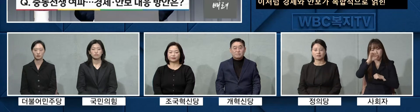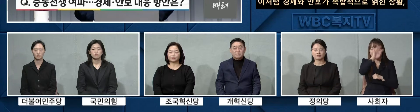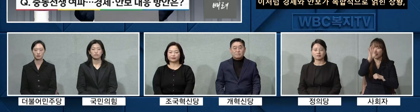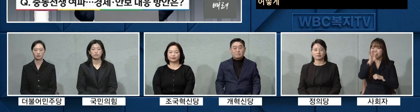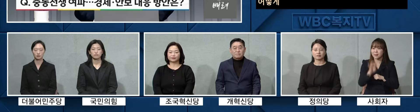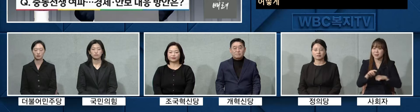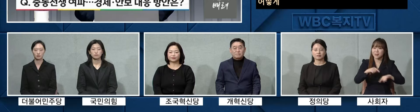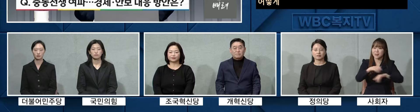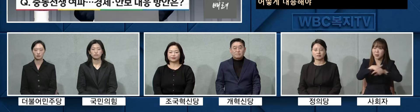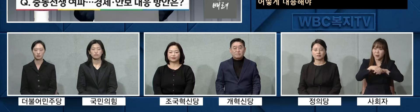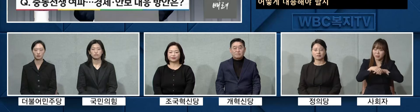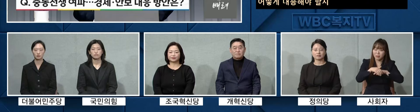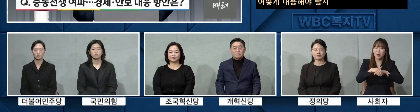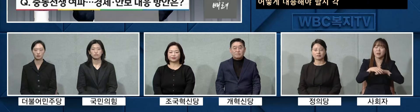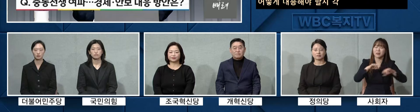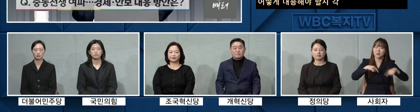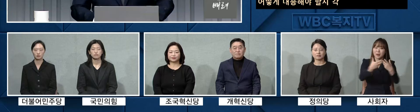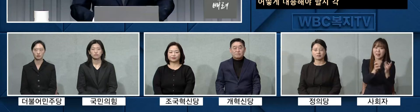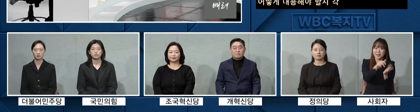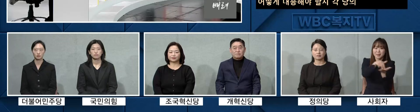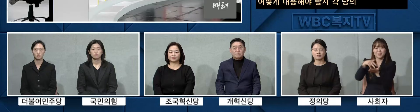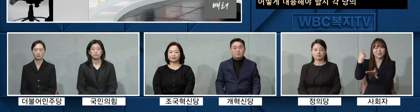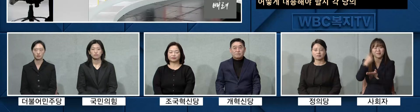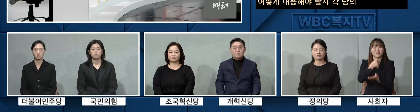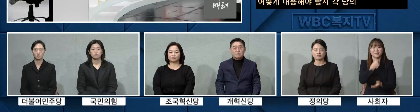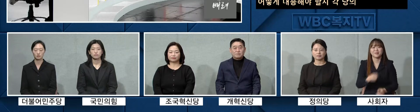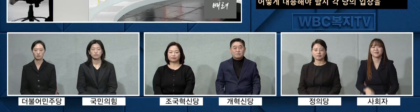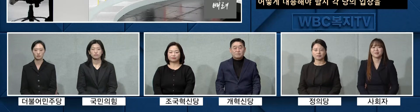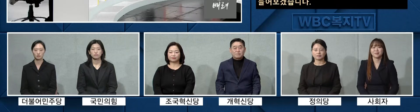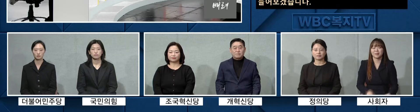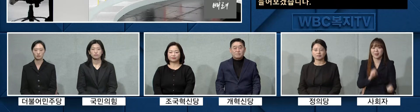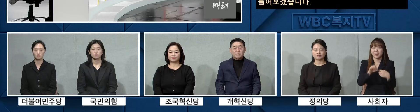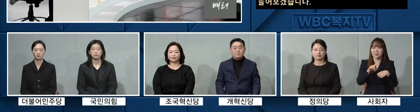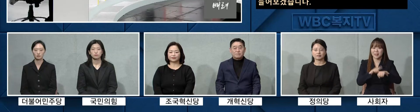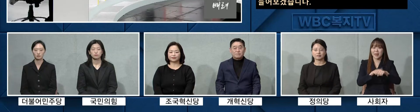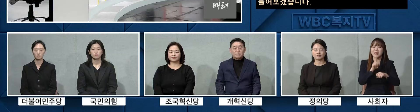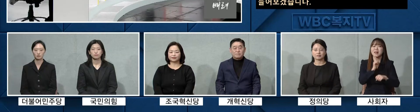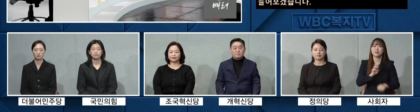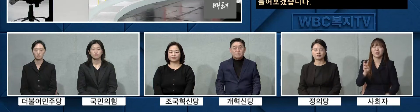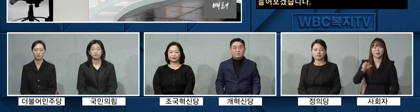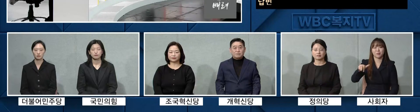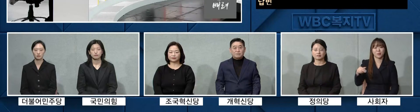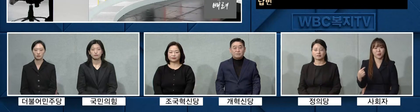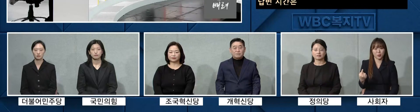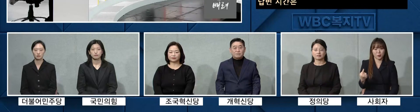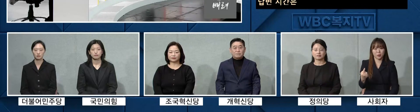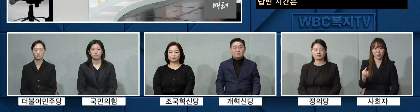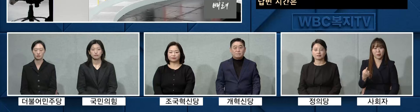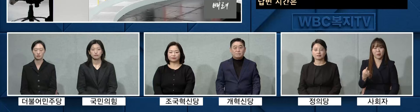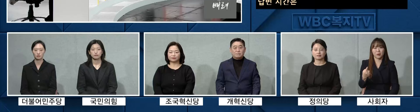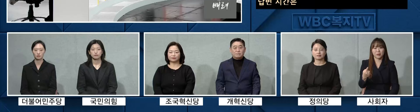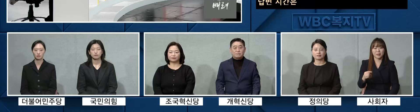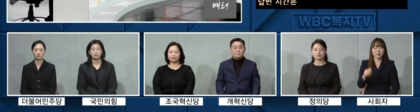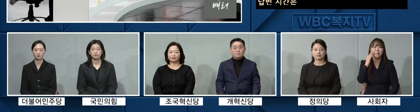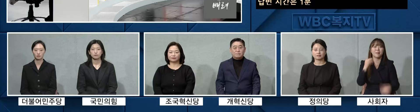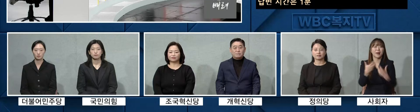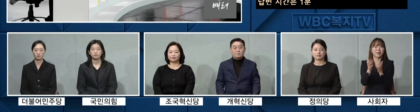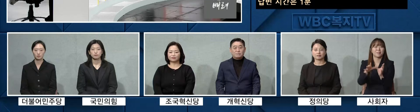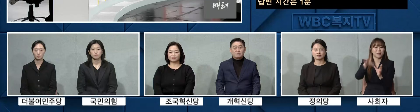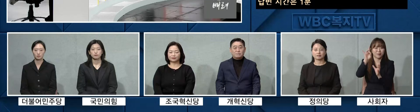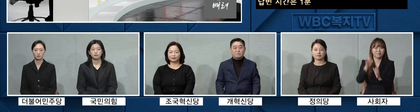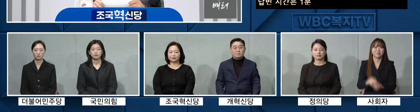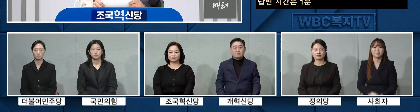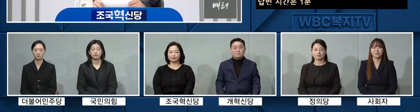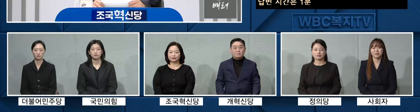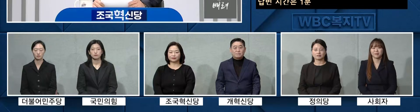당의 입장을 들어보겠습니다. 답변 시간은 1분 30초입니다. 조국혁신당 차규근 의원부터 답변해